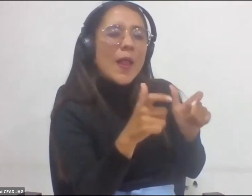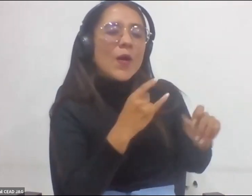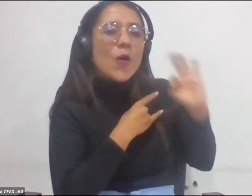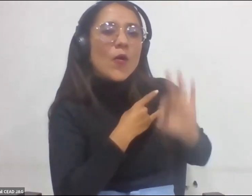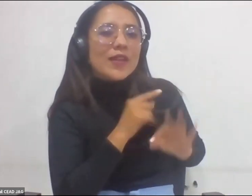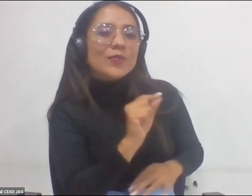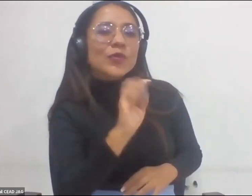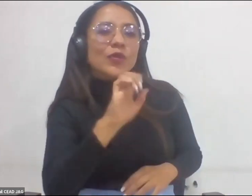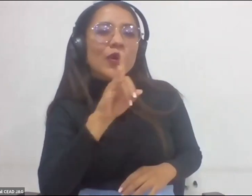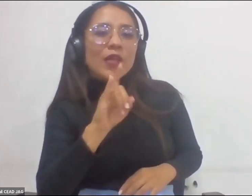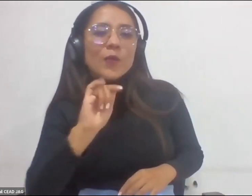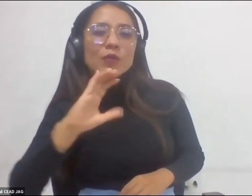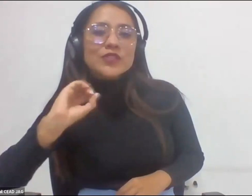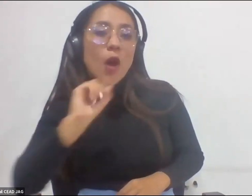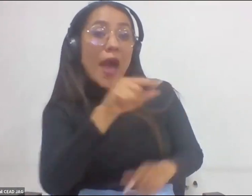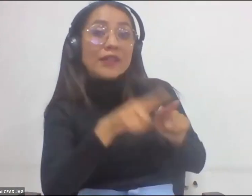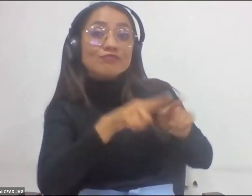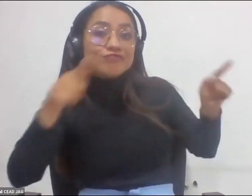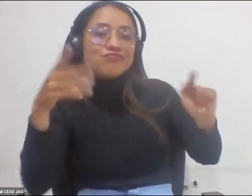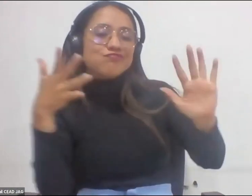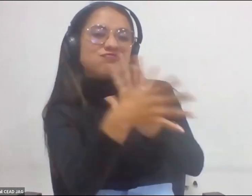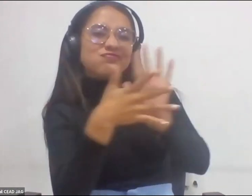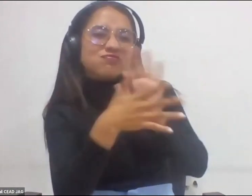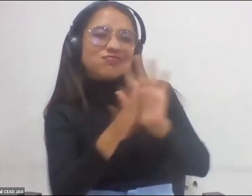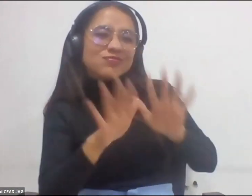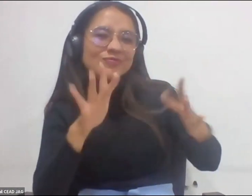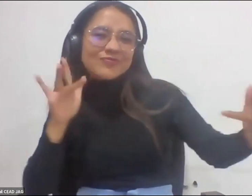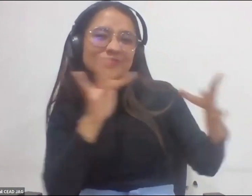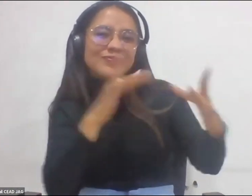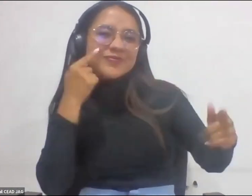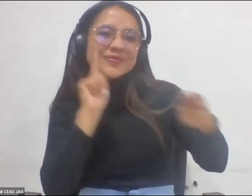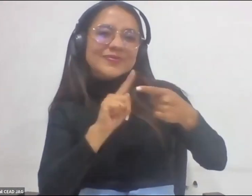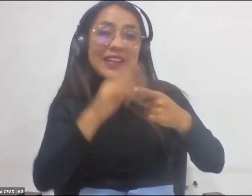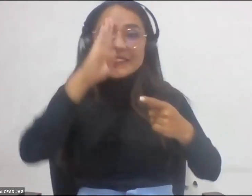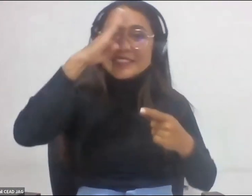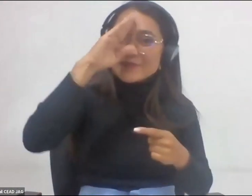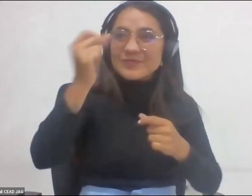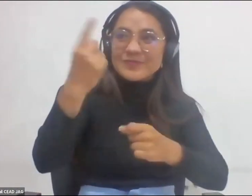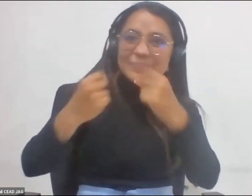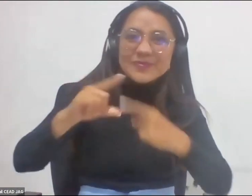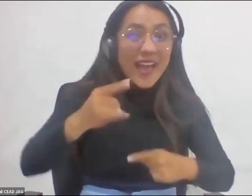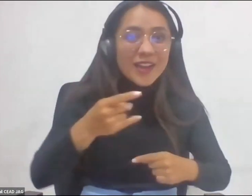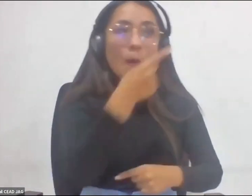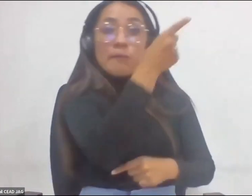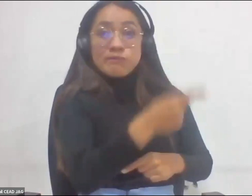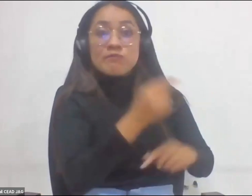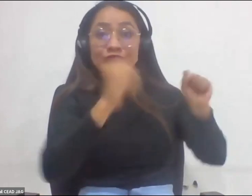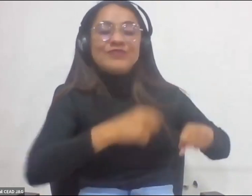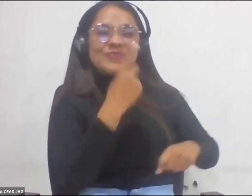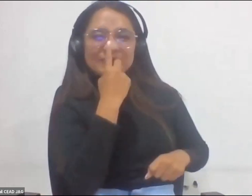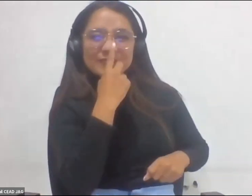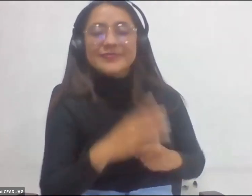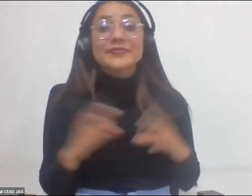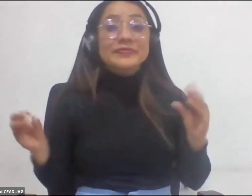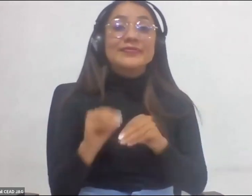que es un espacio en donde encontrarán información a pertinente para estas inquietudes recuerden a través de cada una de nuestras redes